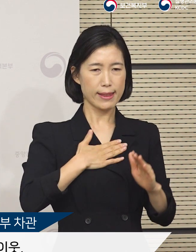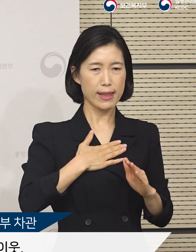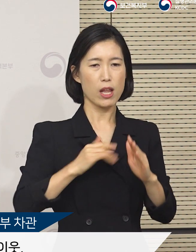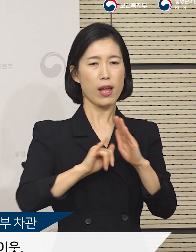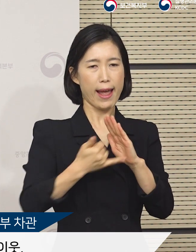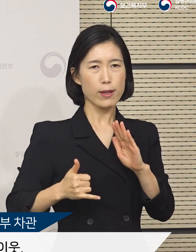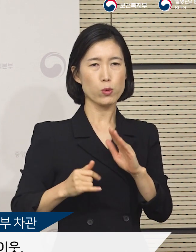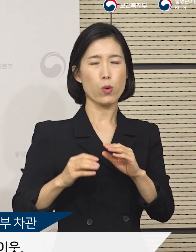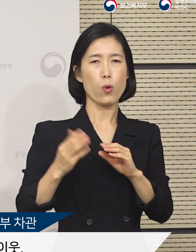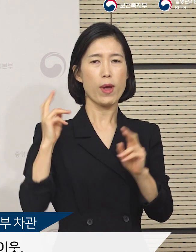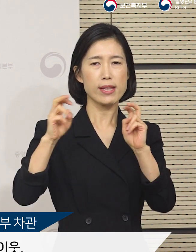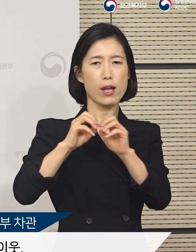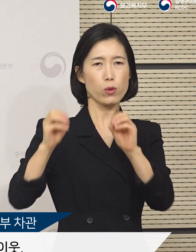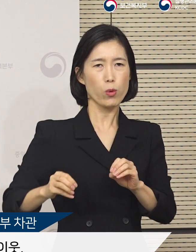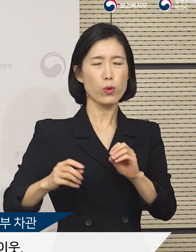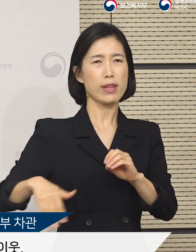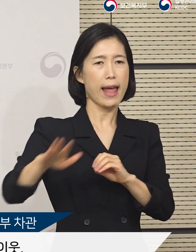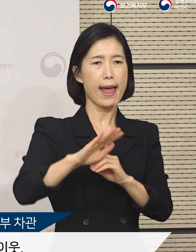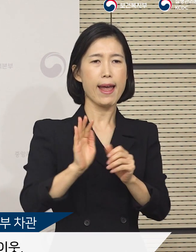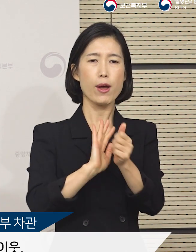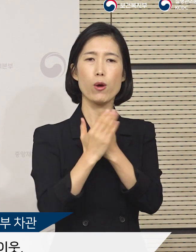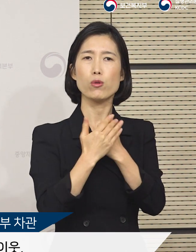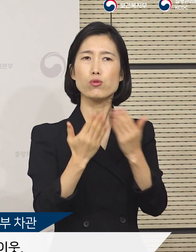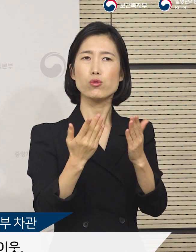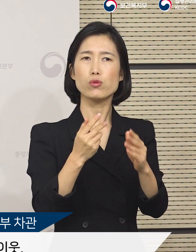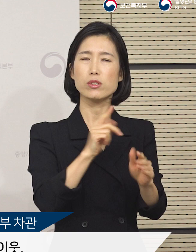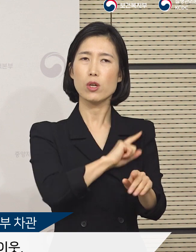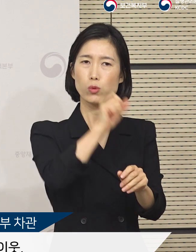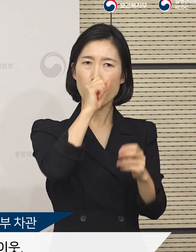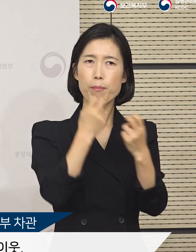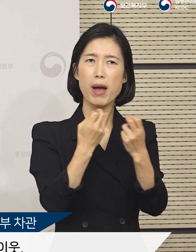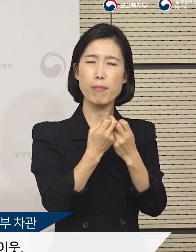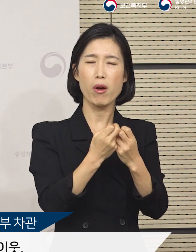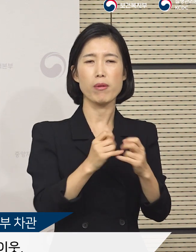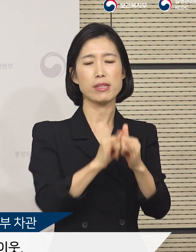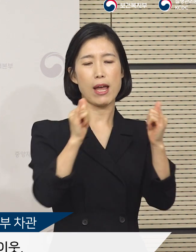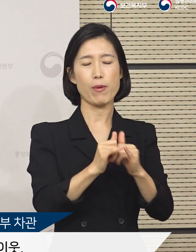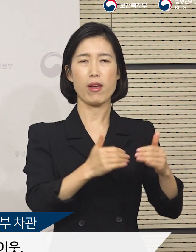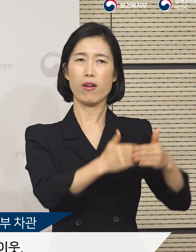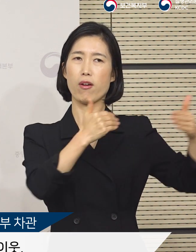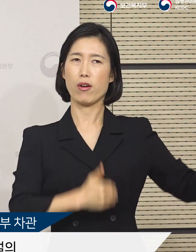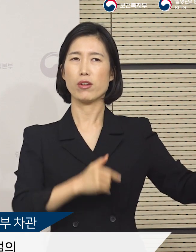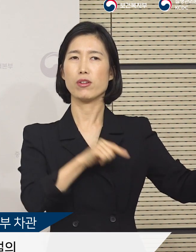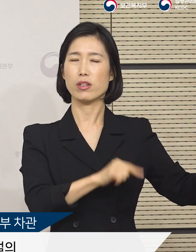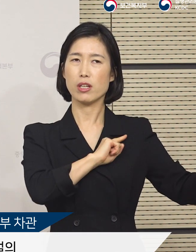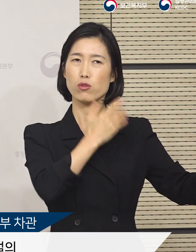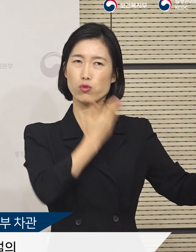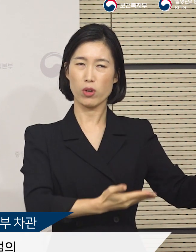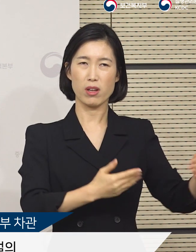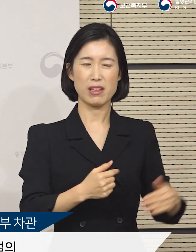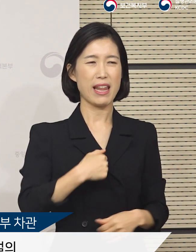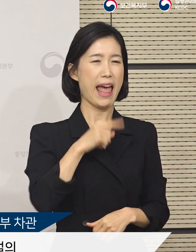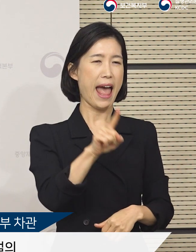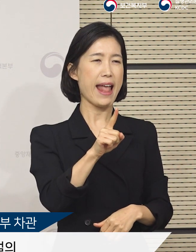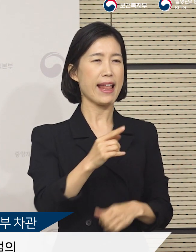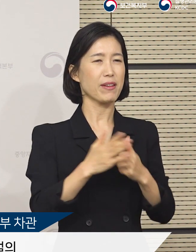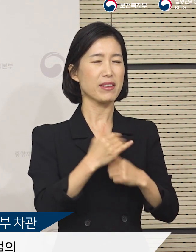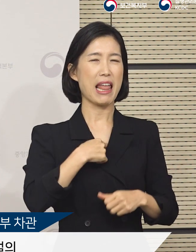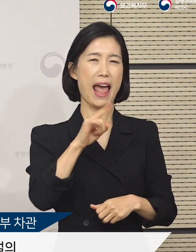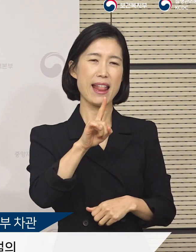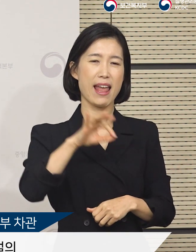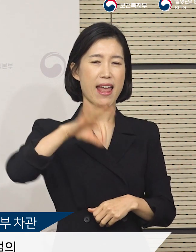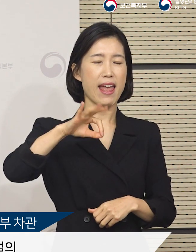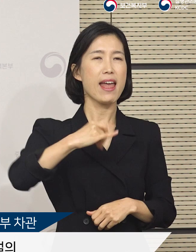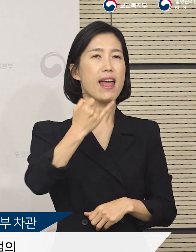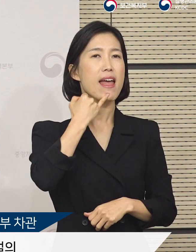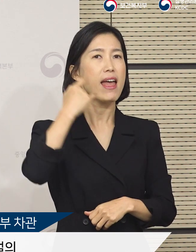동료들을 지킬 수 있는 유일한 백신이며 치료제입니다. 나 하나쯤이야 하는 아니란